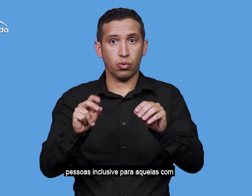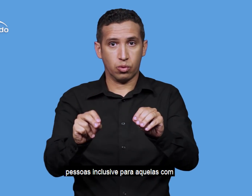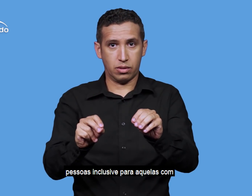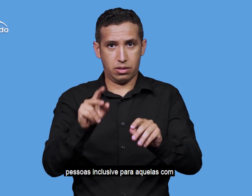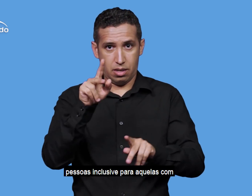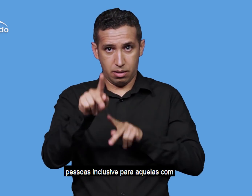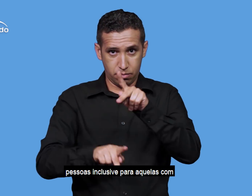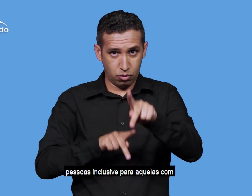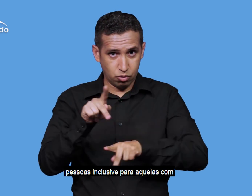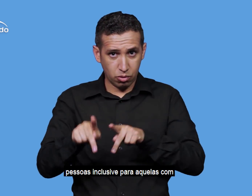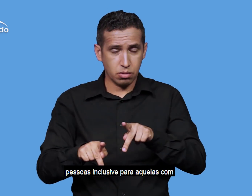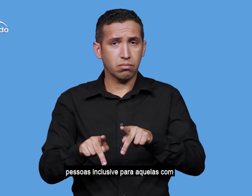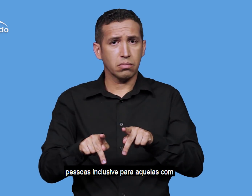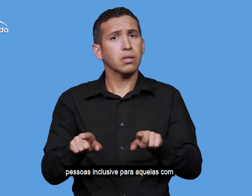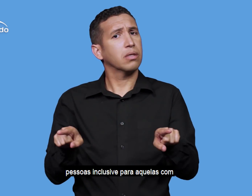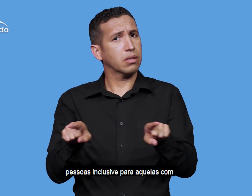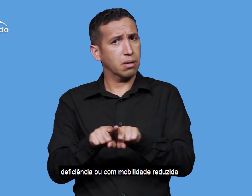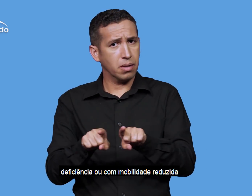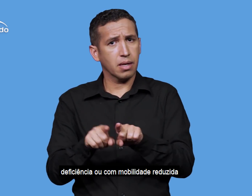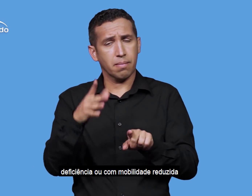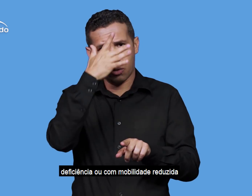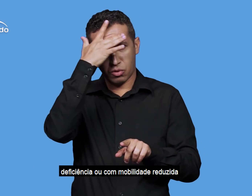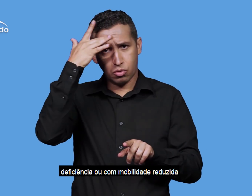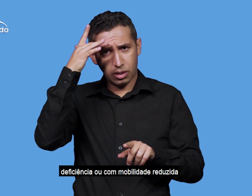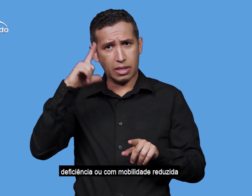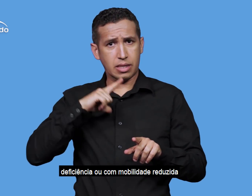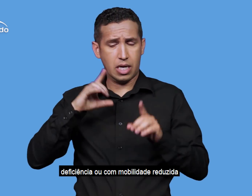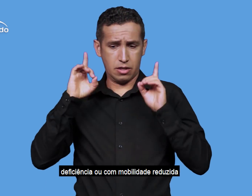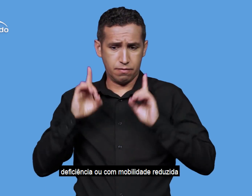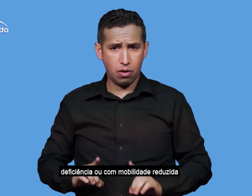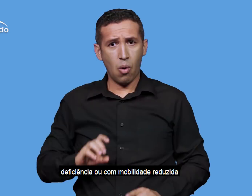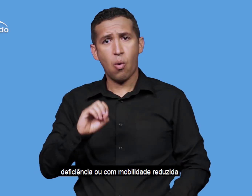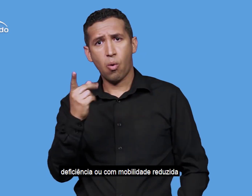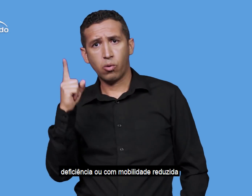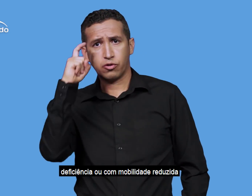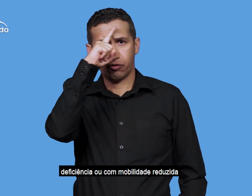inclusive para aquelas com deficiência ou com mobilidade reduzida